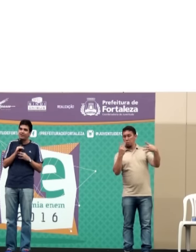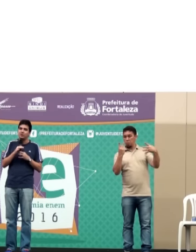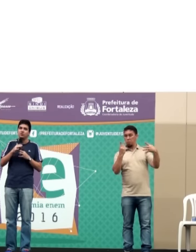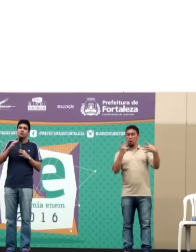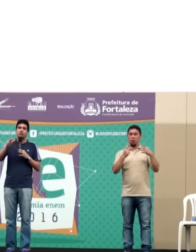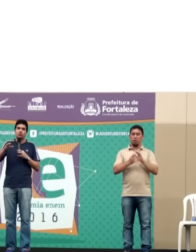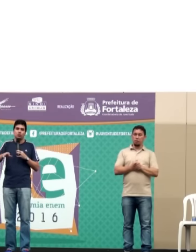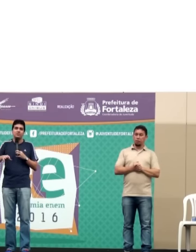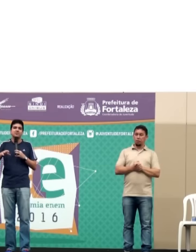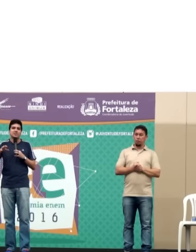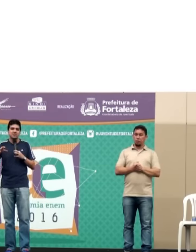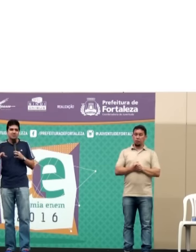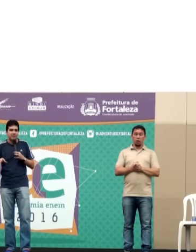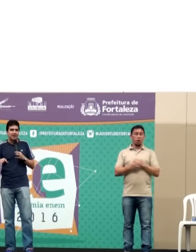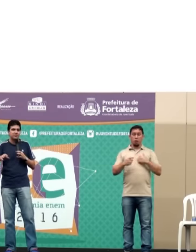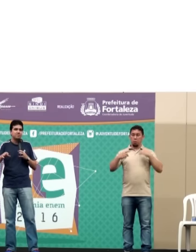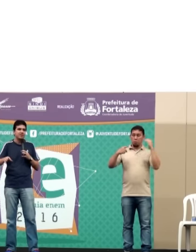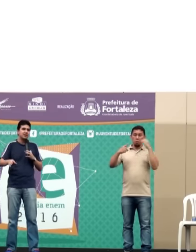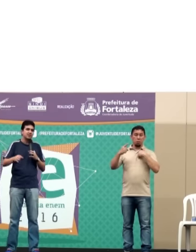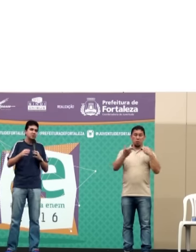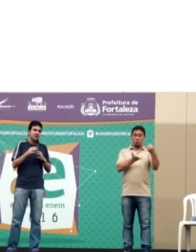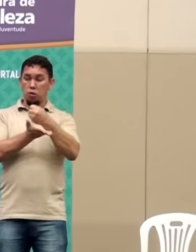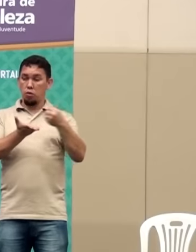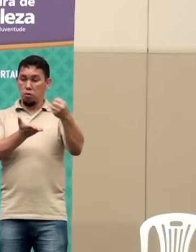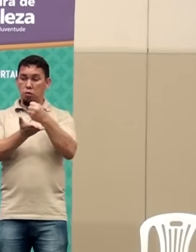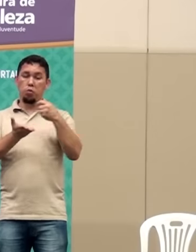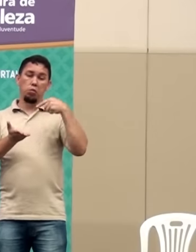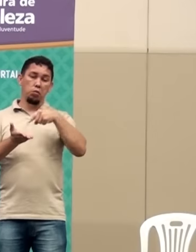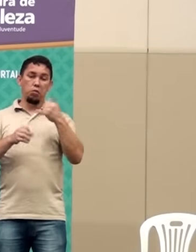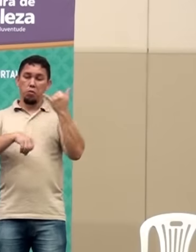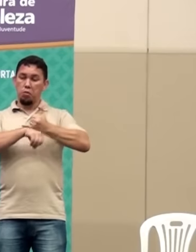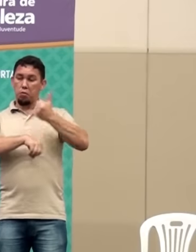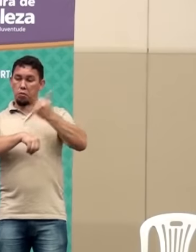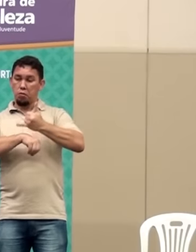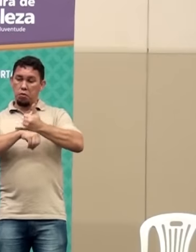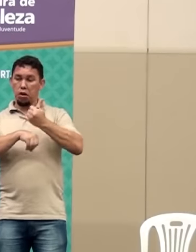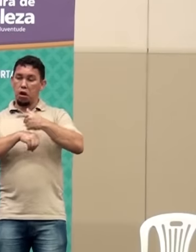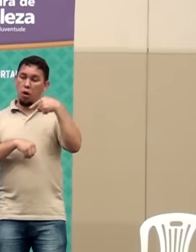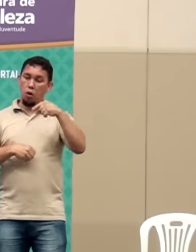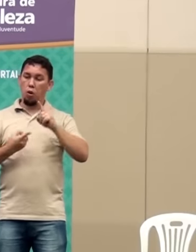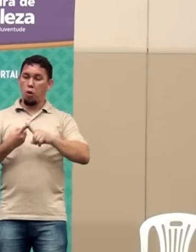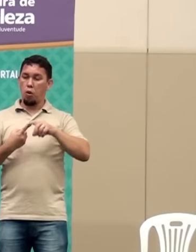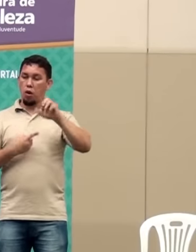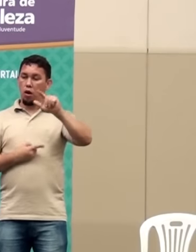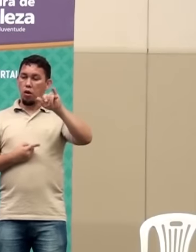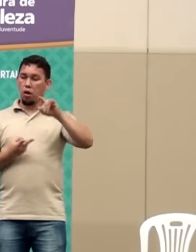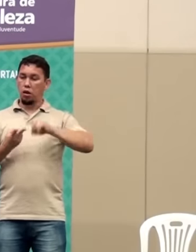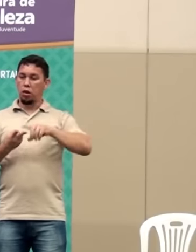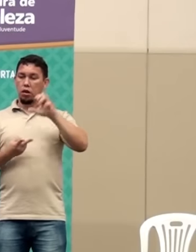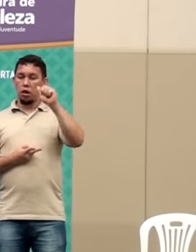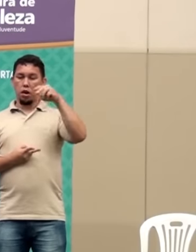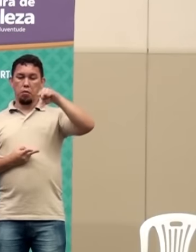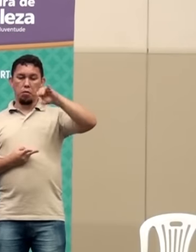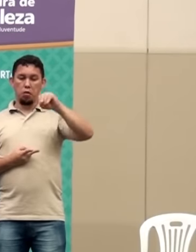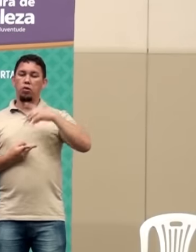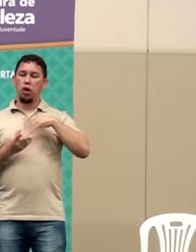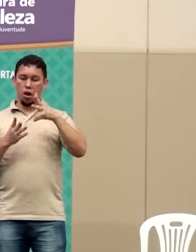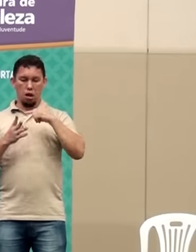NH4OH. Todas essas bases de metais alcalinos e de amônio, elas são solúveis, tá?